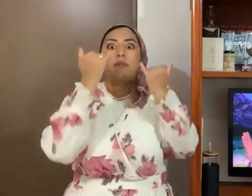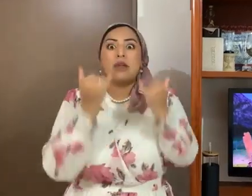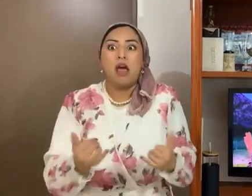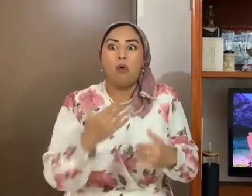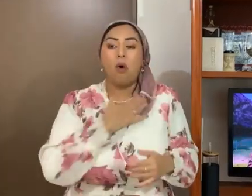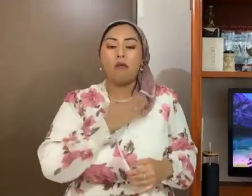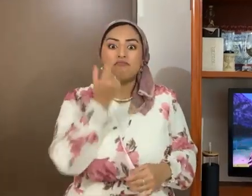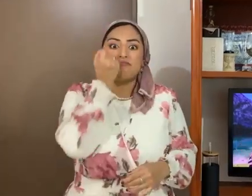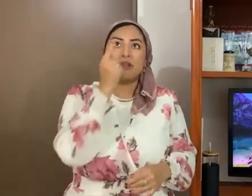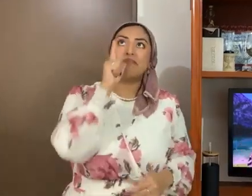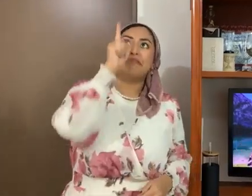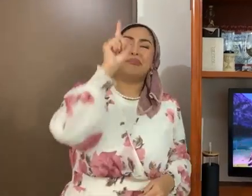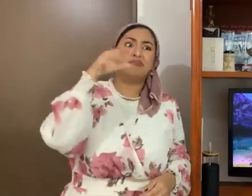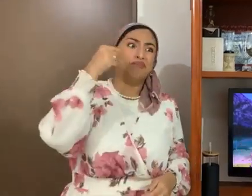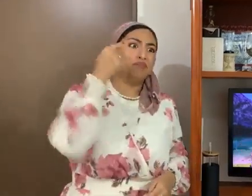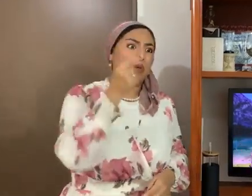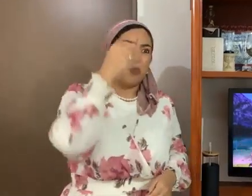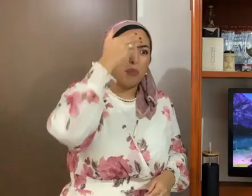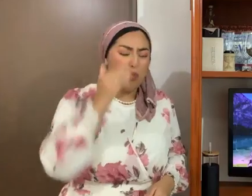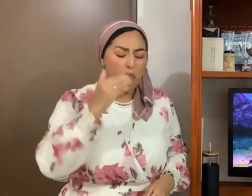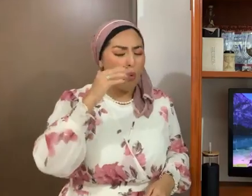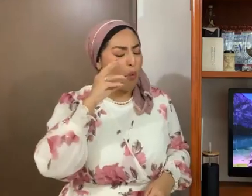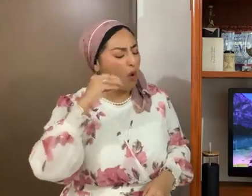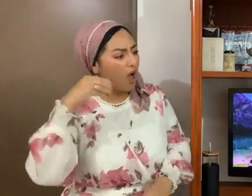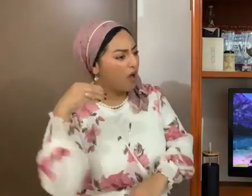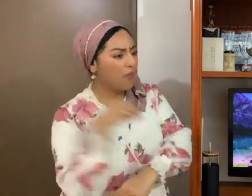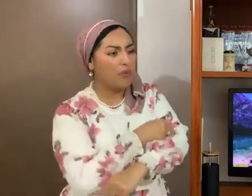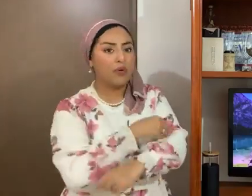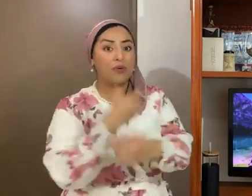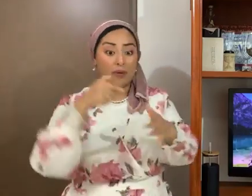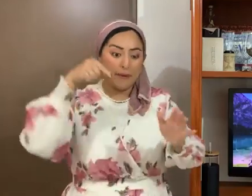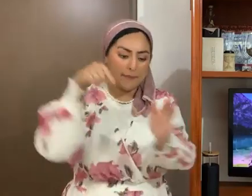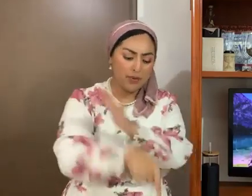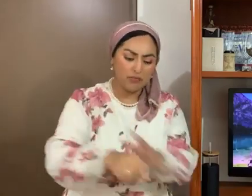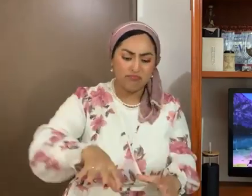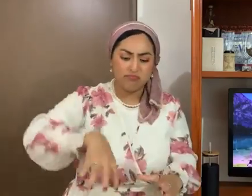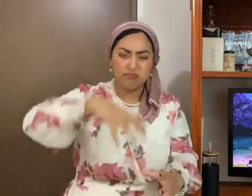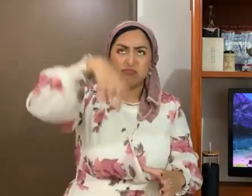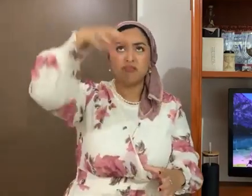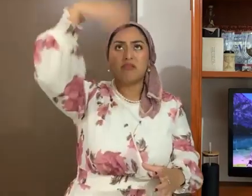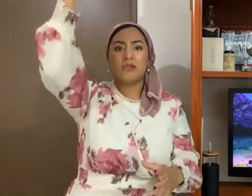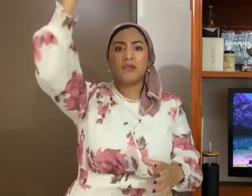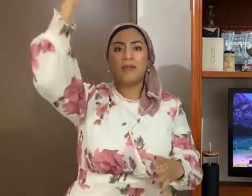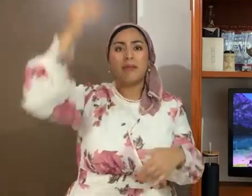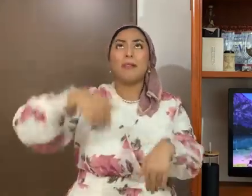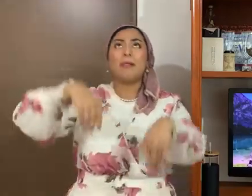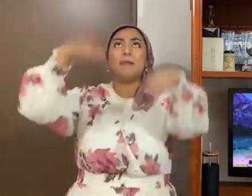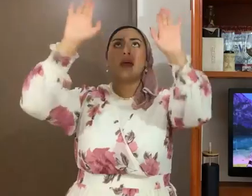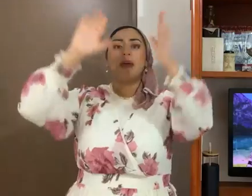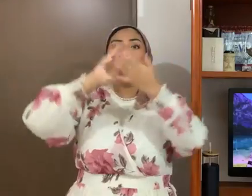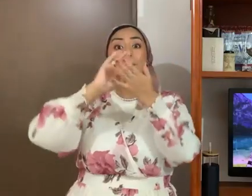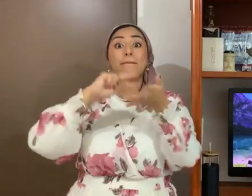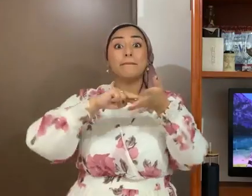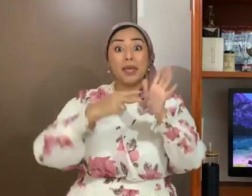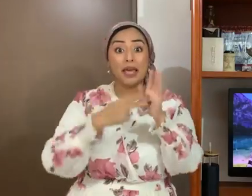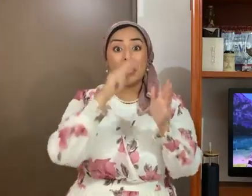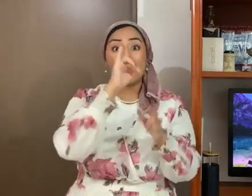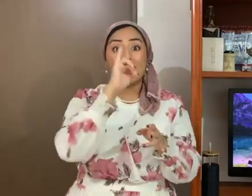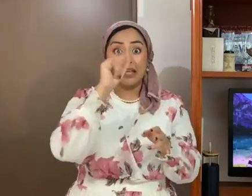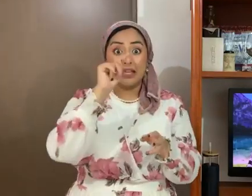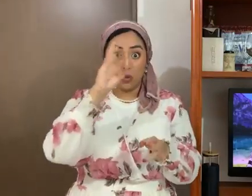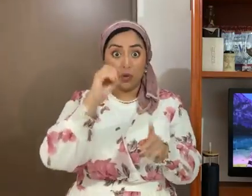como Él. Él es el único Dios todopoderoso. Y entonces hace sacrificios para para hacer su conversión, para dejar